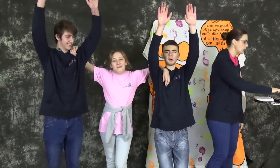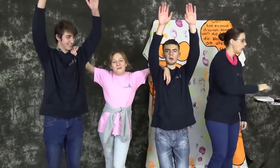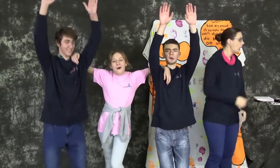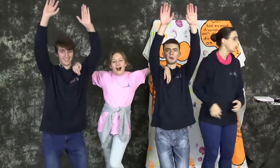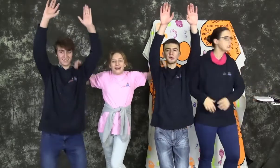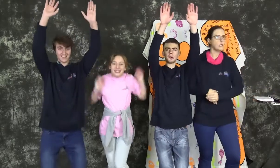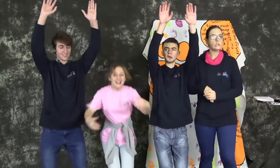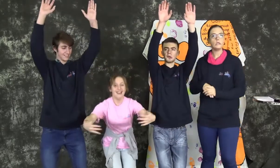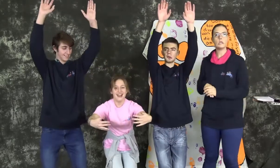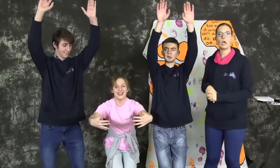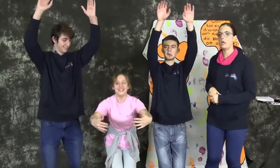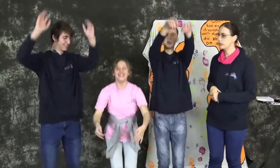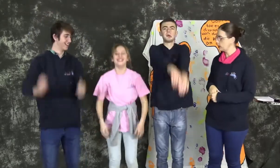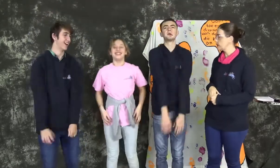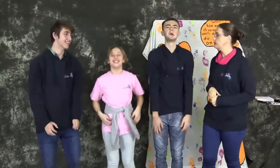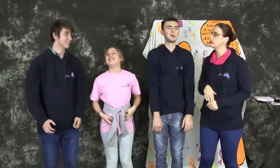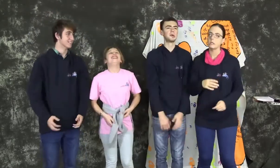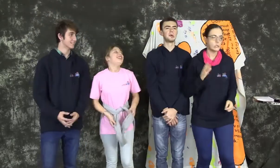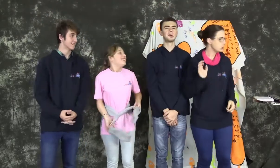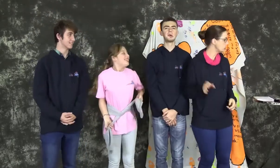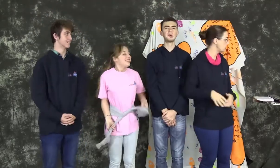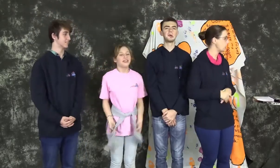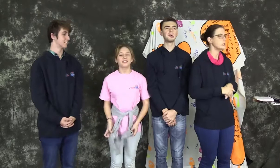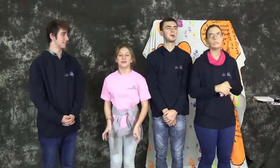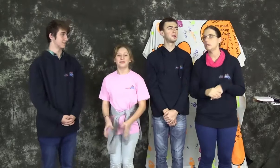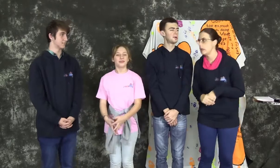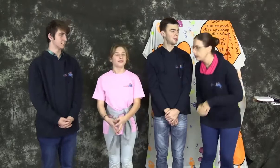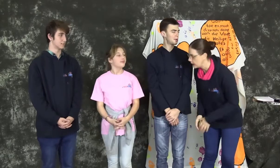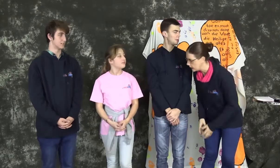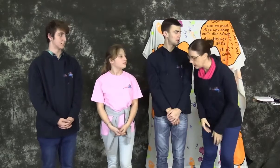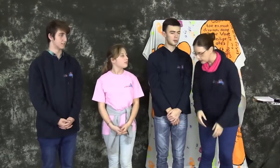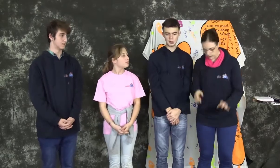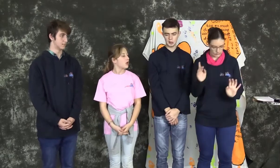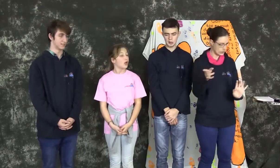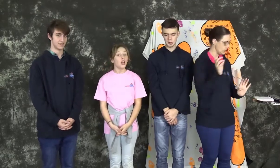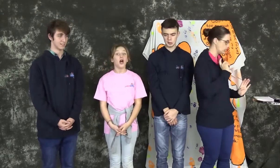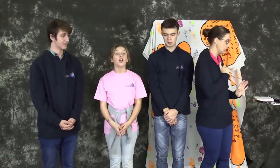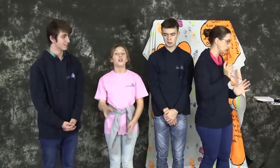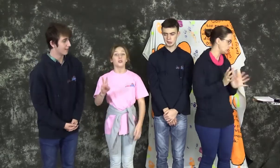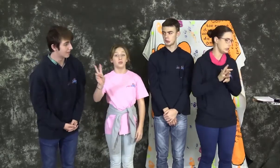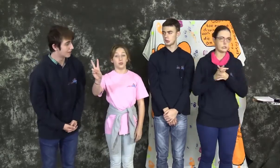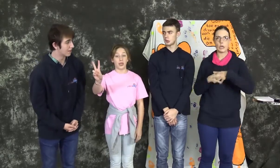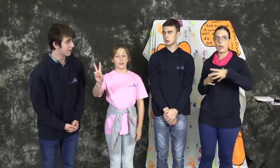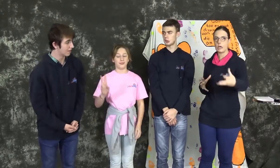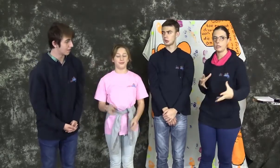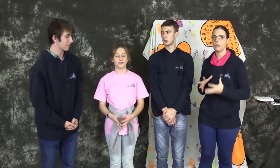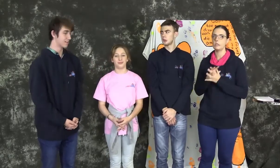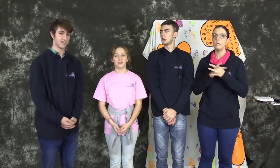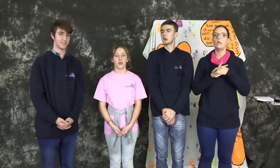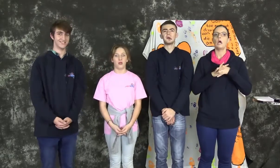Wow. Daar is nog een vers, daar is nog een vers in 2 Petrus, 1, 5, 5, 7, dat is een baie lang vers.